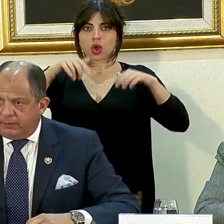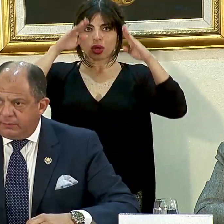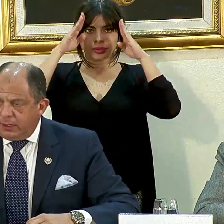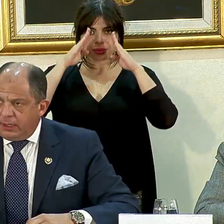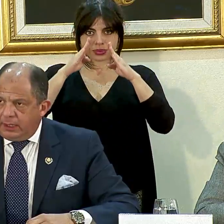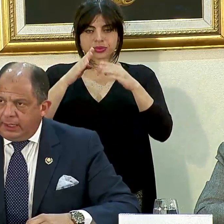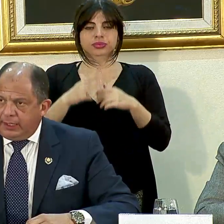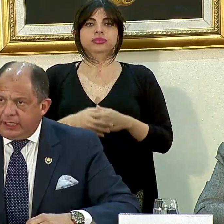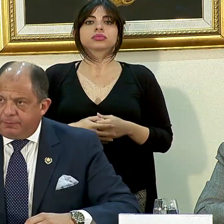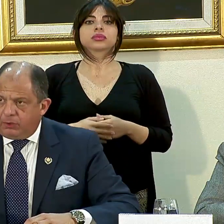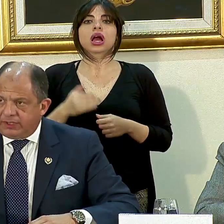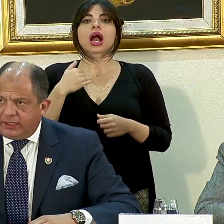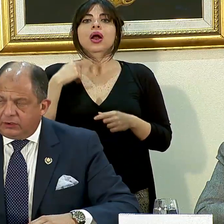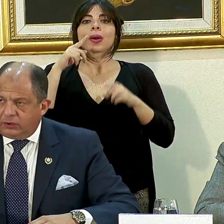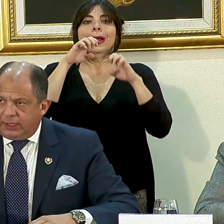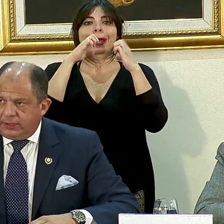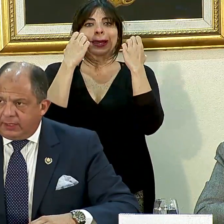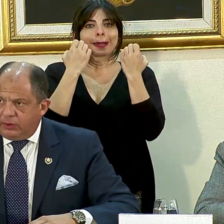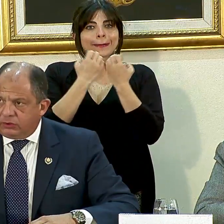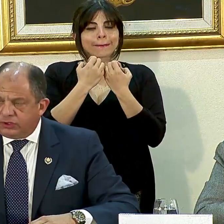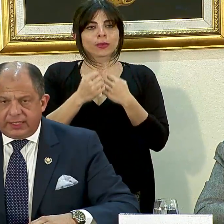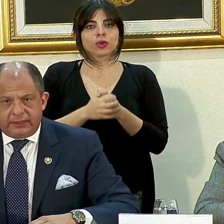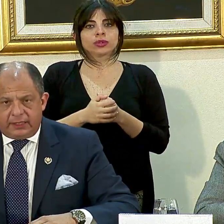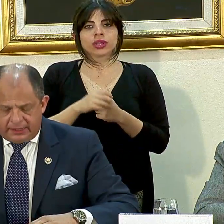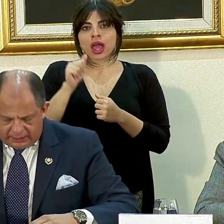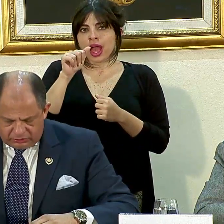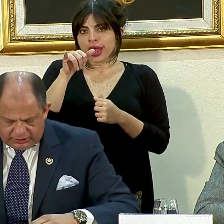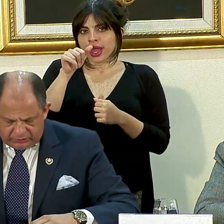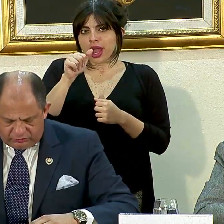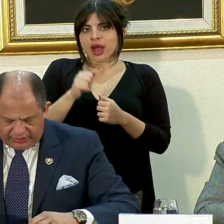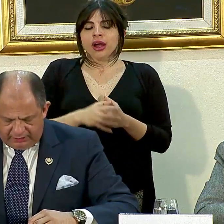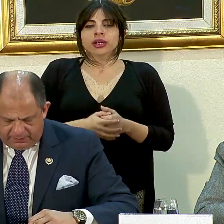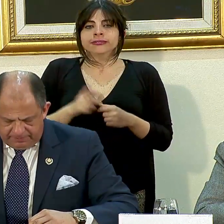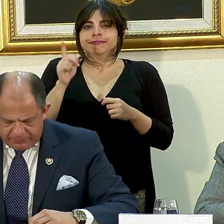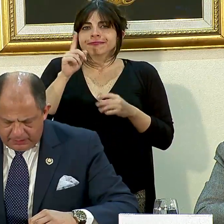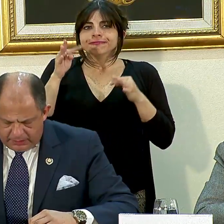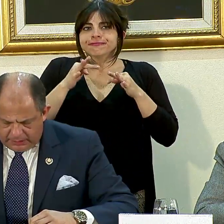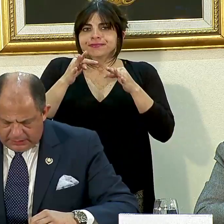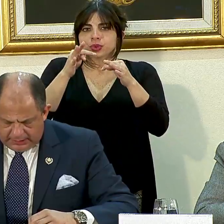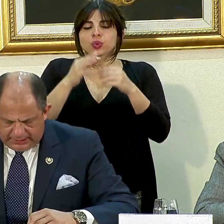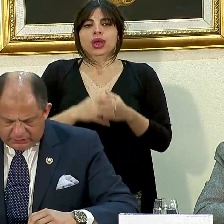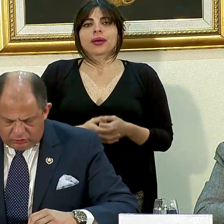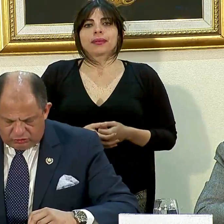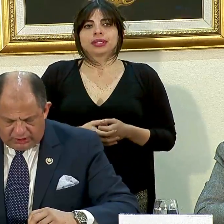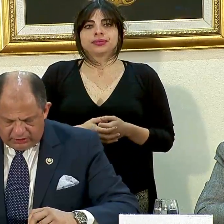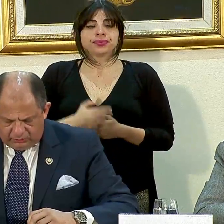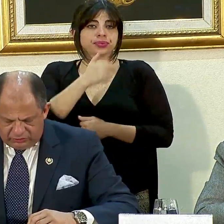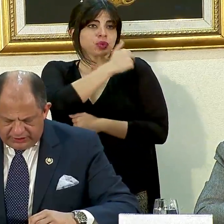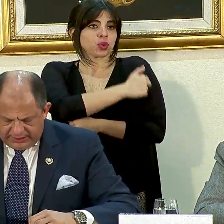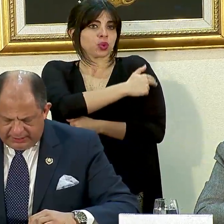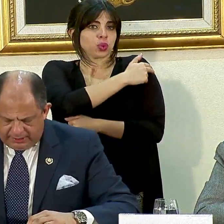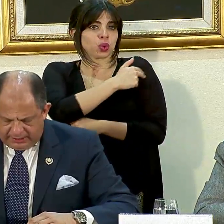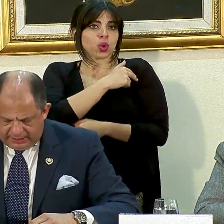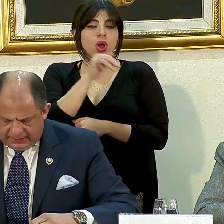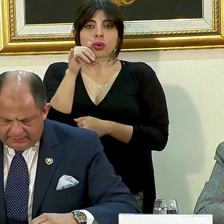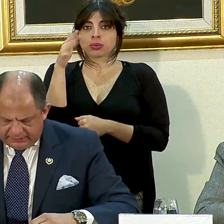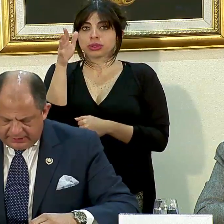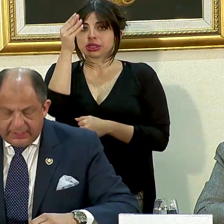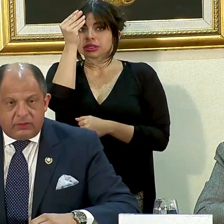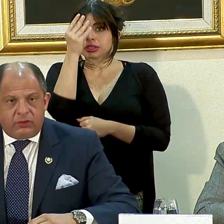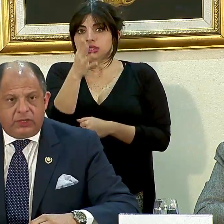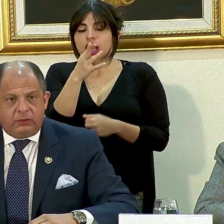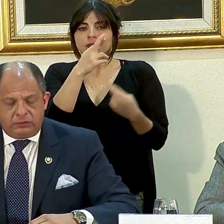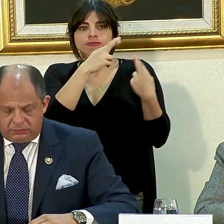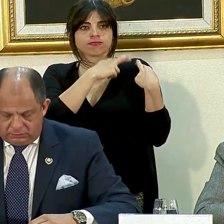un equipo haciendo de acueductos y alcantarillados en Turrialba. La Cruz Roja, como lo señalaba,